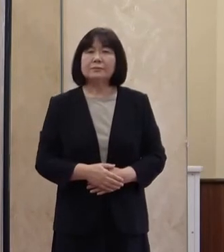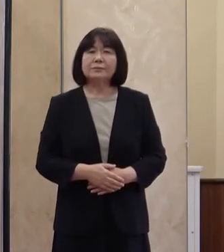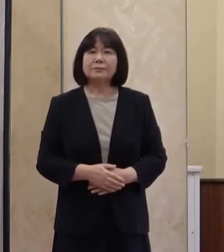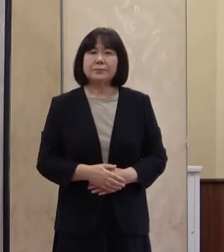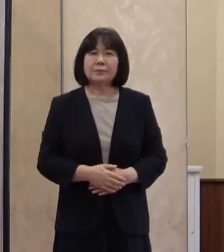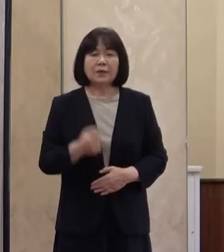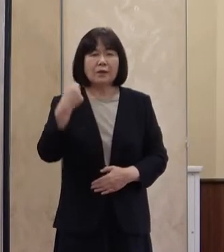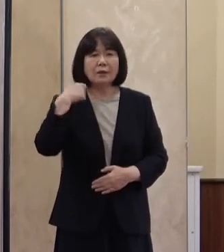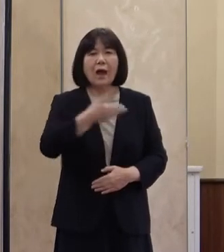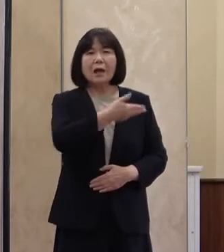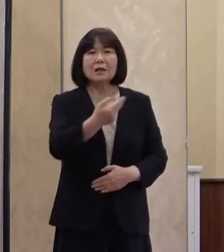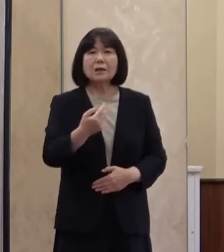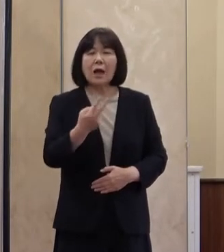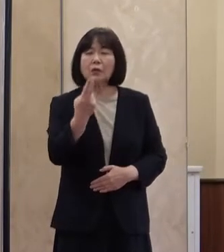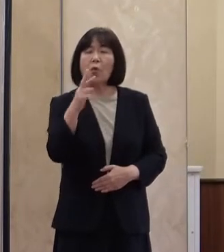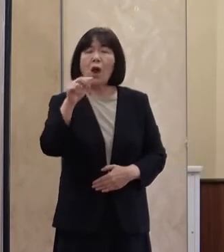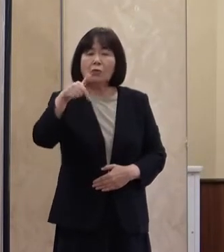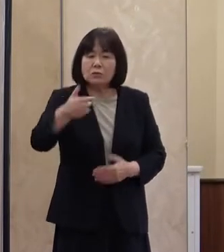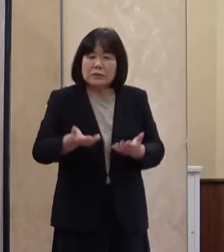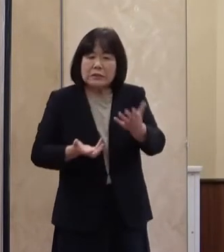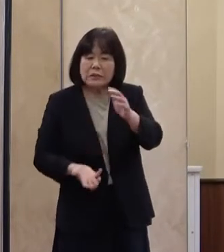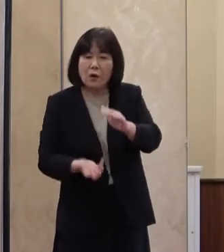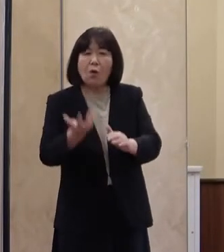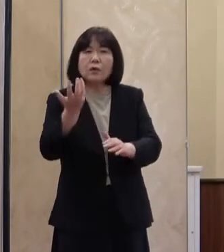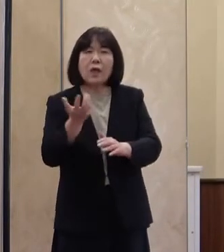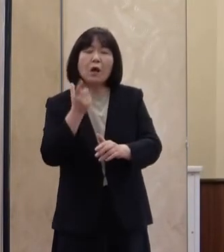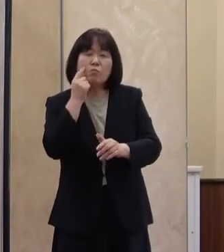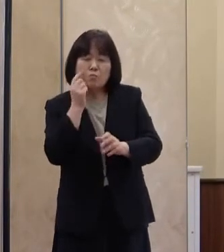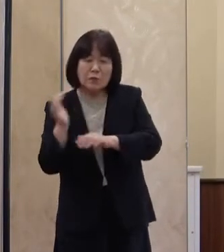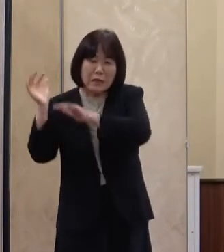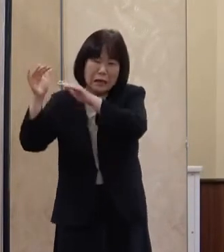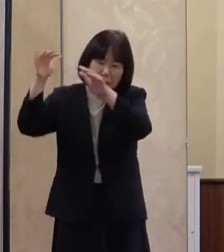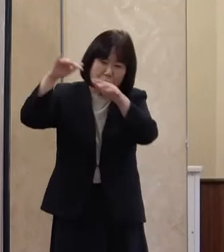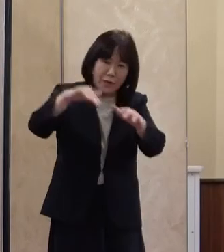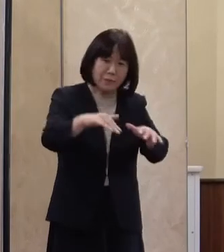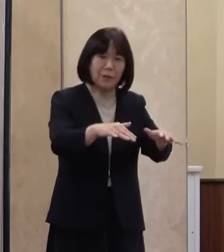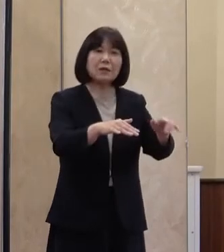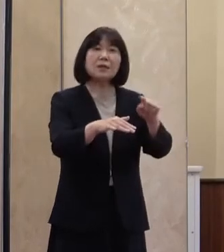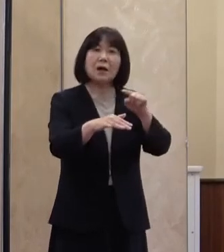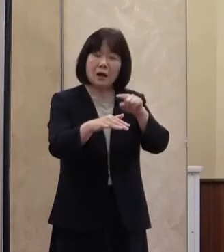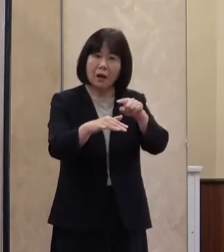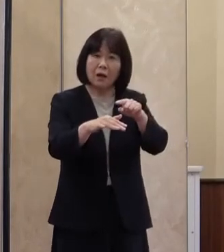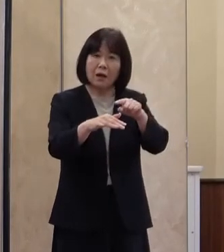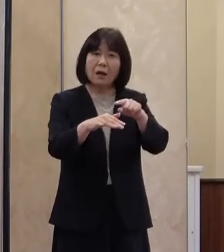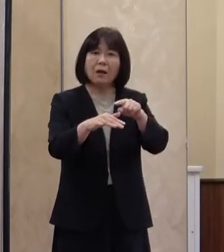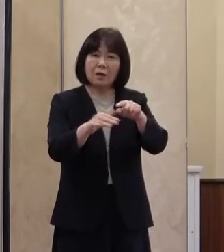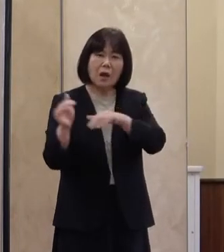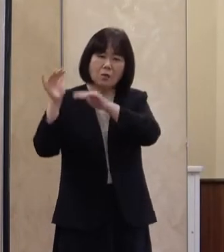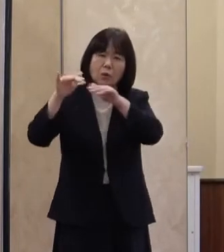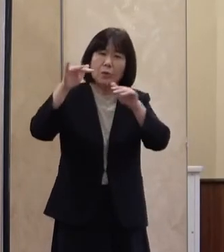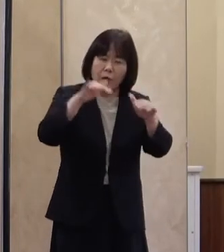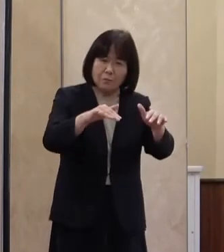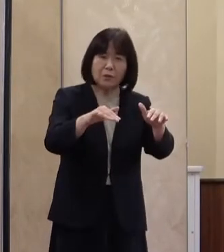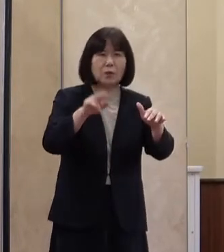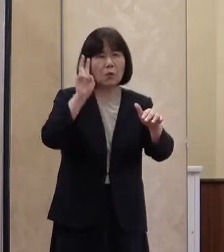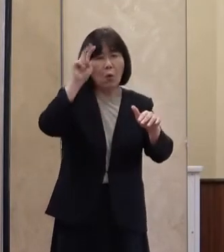南海トラフの地震なんか起きた時っていうのは、津波が来たらその波の種類っていうのは、ここは大阪市の河川、ここは大阪